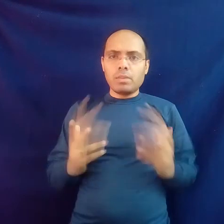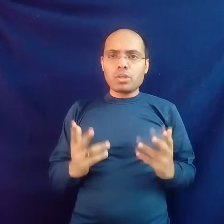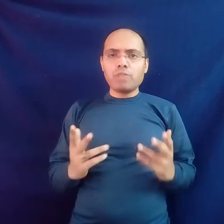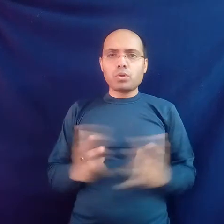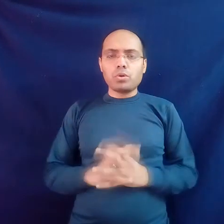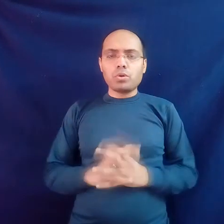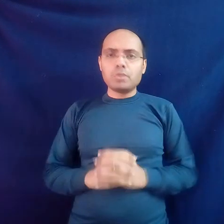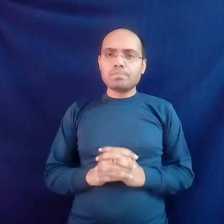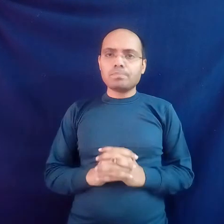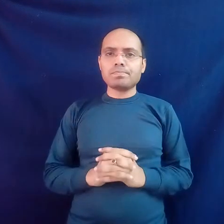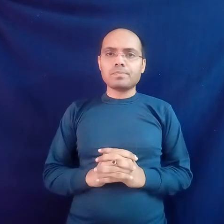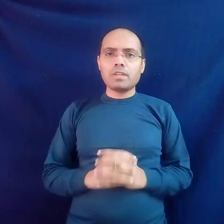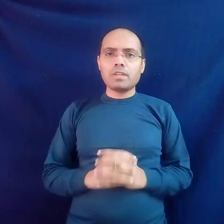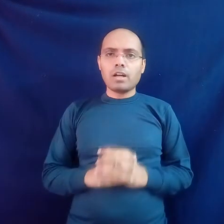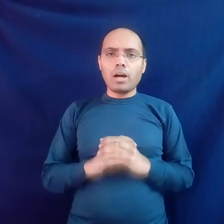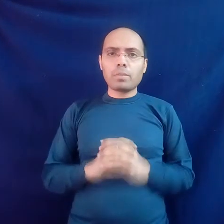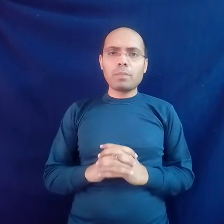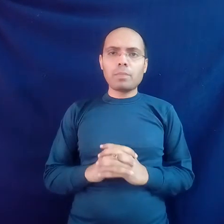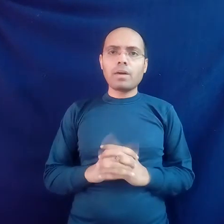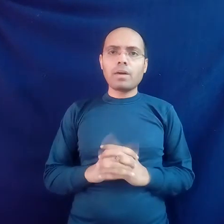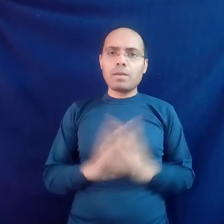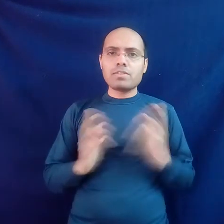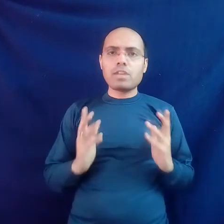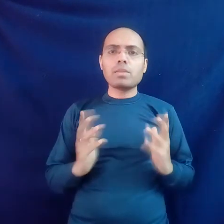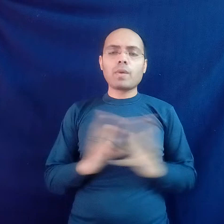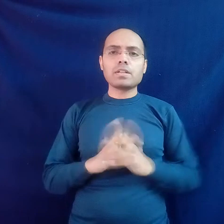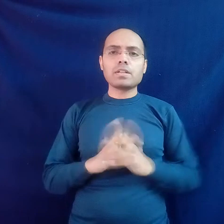नमस्कार दोस्तों, आप सबका हमारे इस चैनल में स्वागत है।